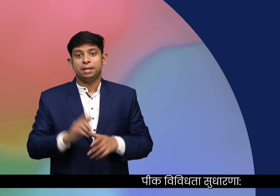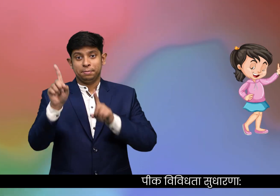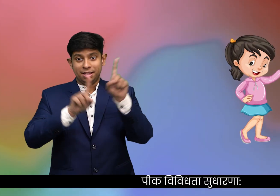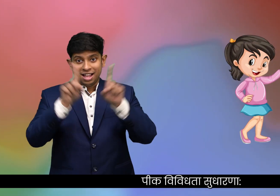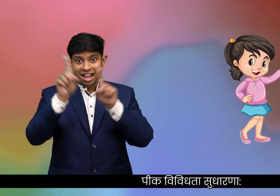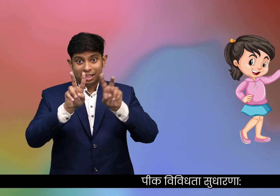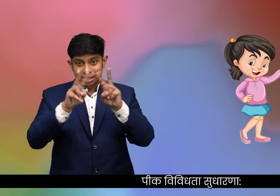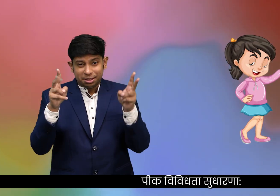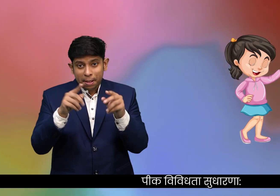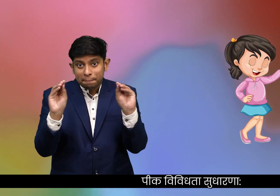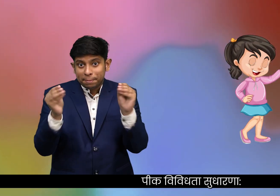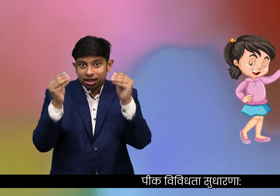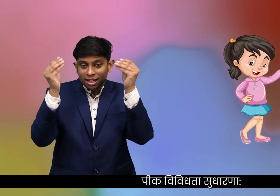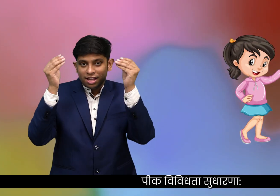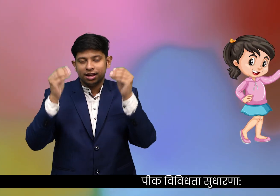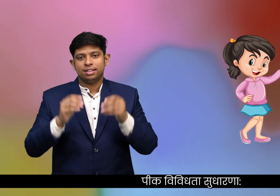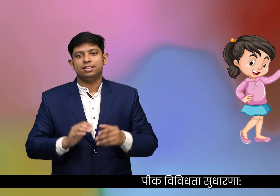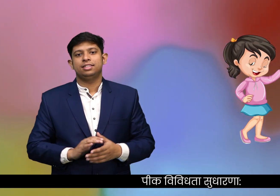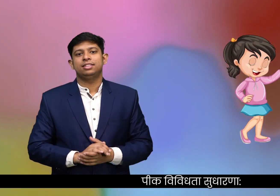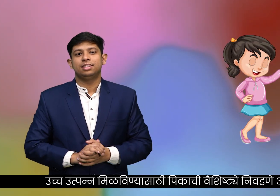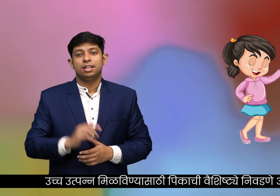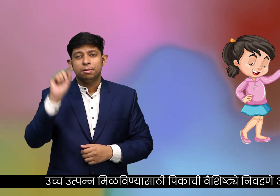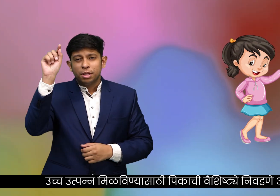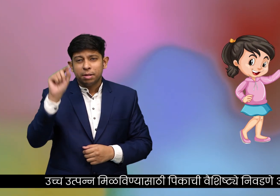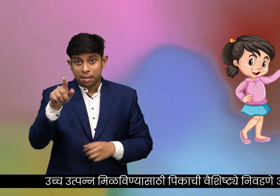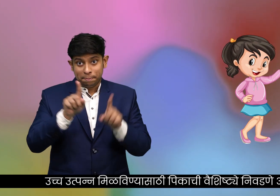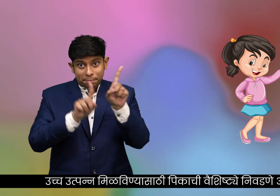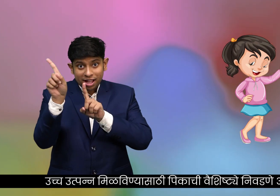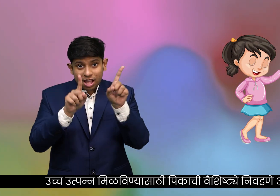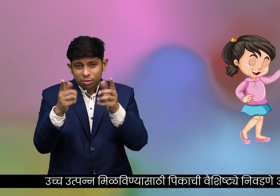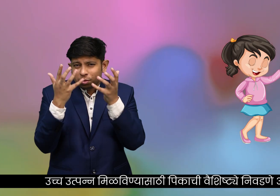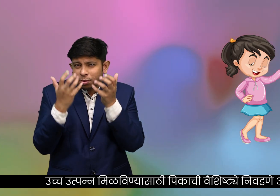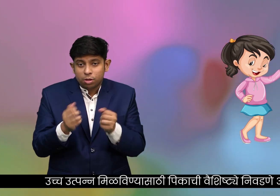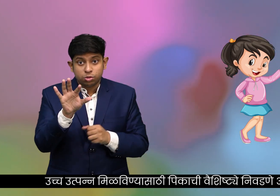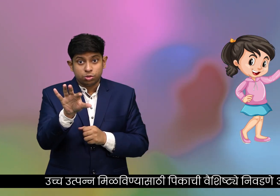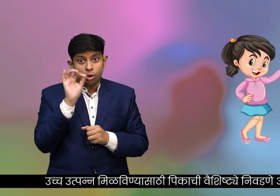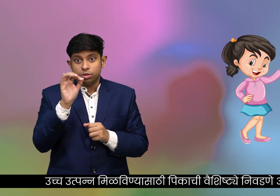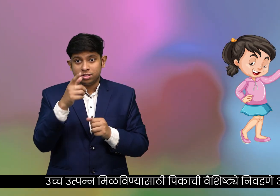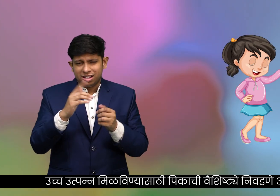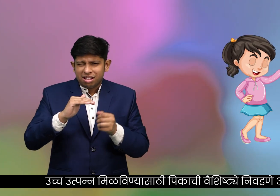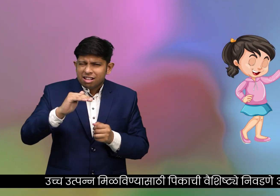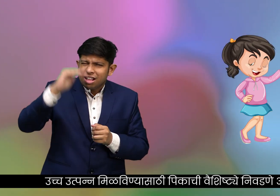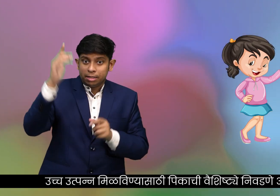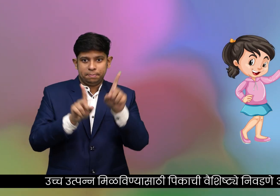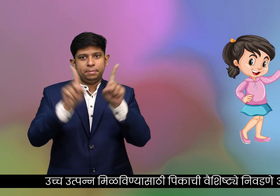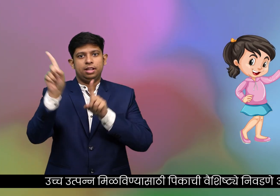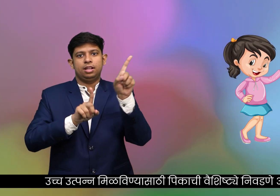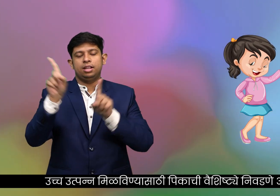पीक विविधता सुधारणा. उच्च उत्पन्न मिळवण्यासाठी पिकाचे वैशिष्ट्य निवडणे आवश्यक